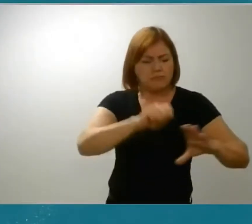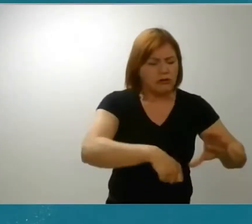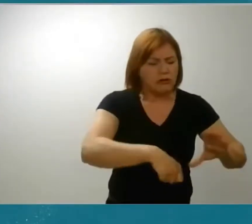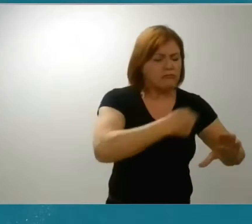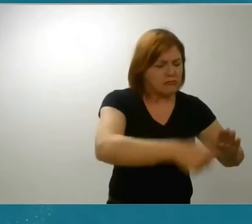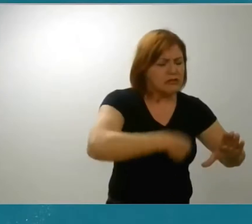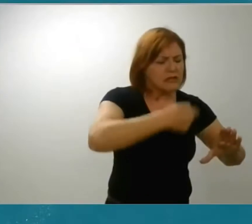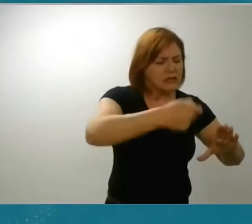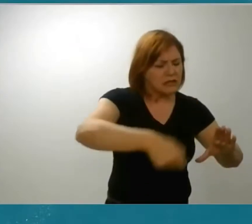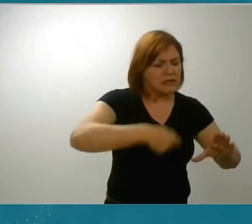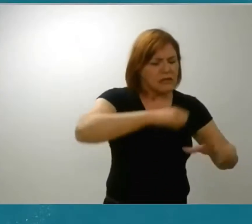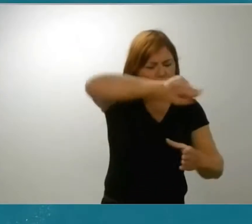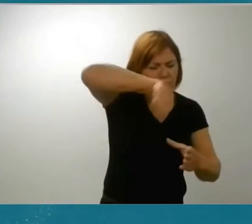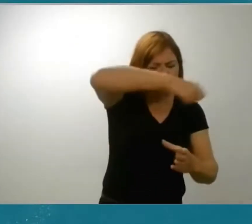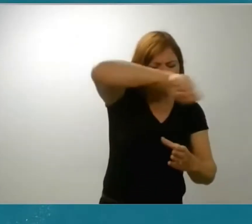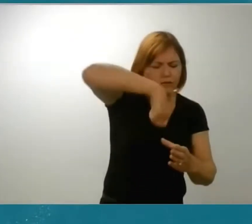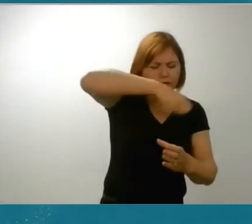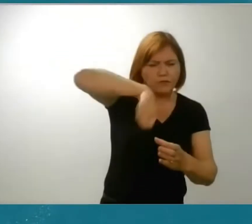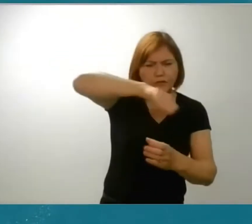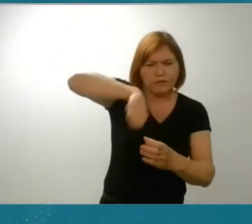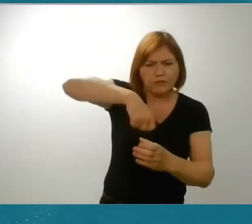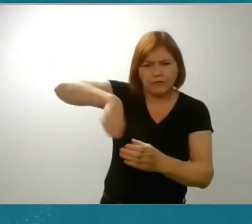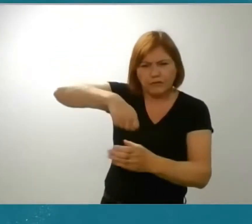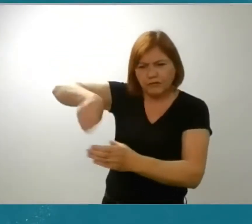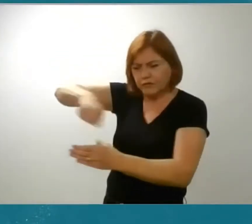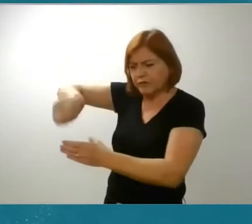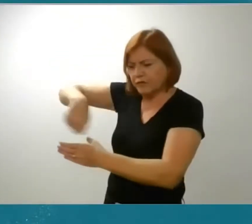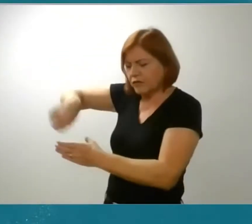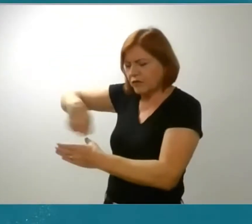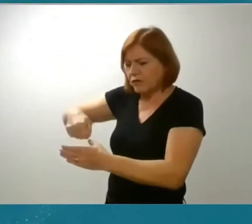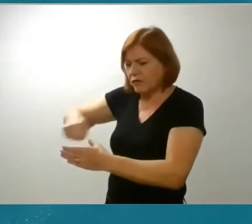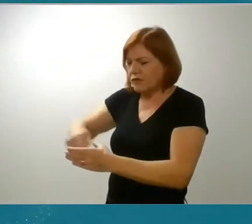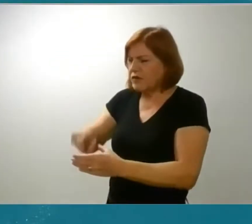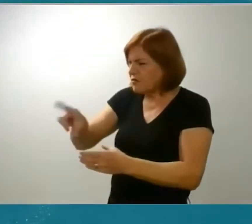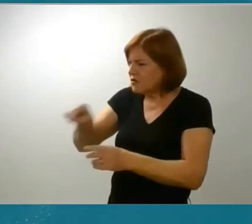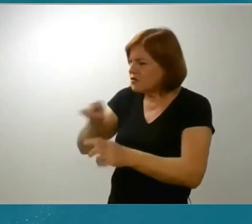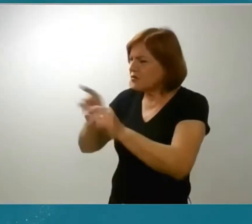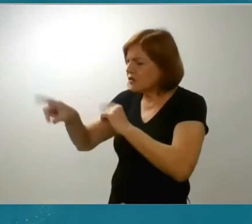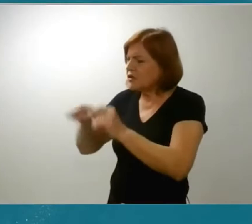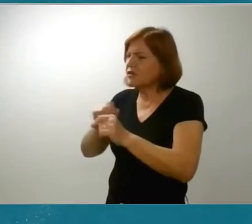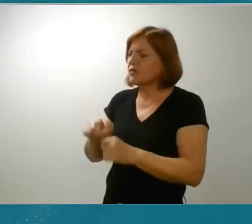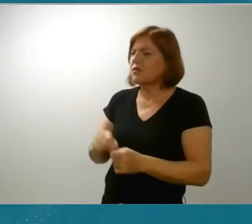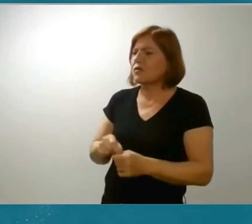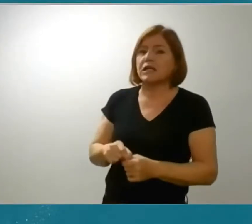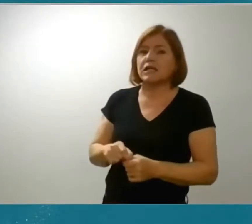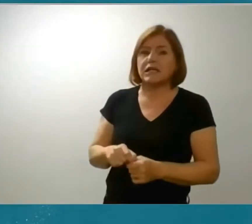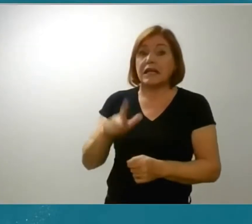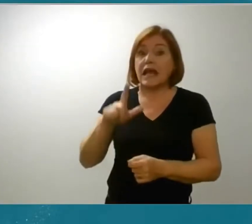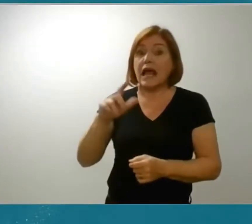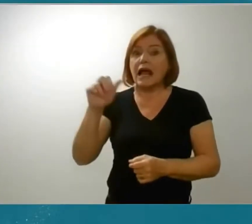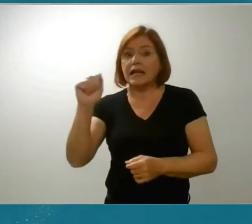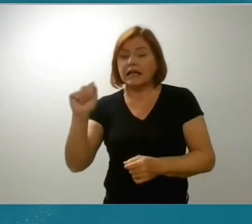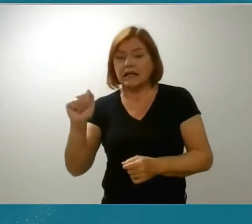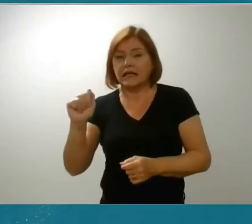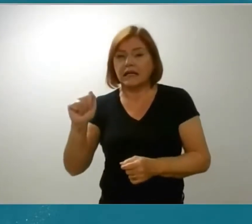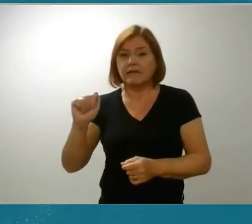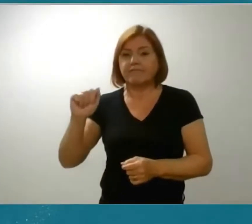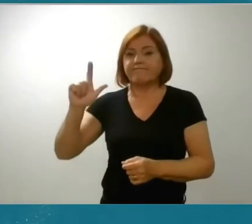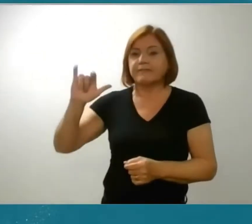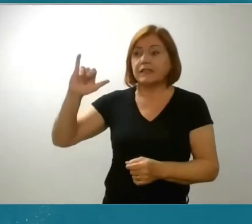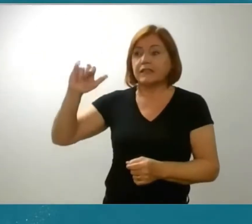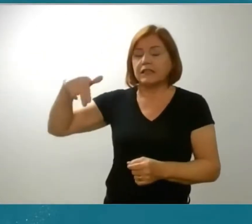tecer, tá? Então a mulher tinha que escolher lã e o linho para tecer. Como os navios mercantes, ela traz